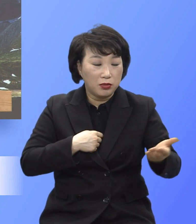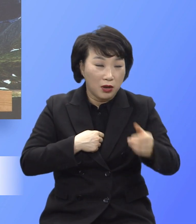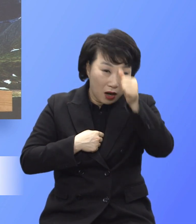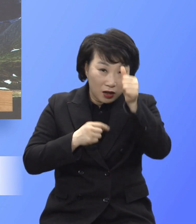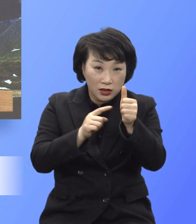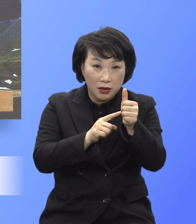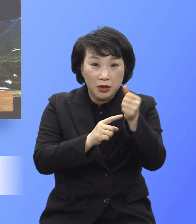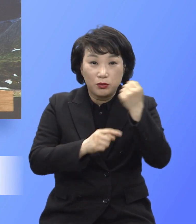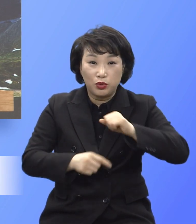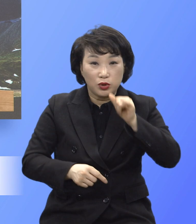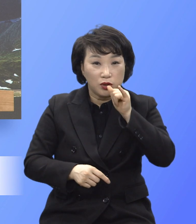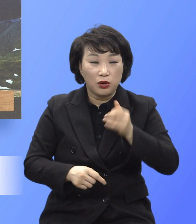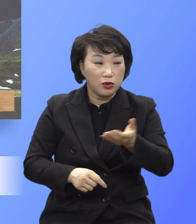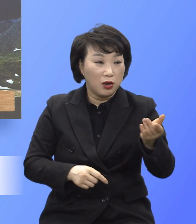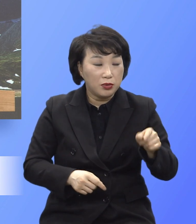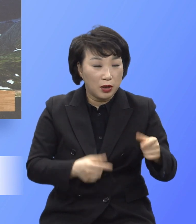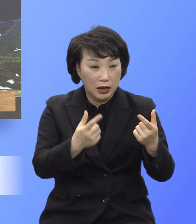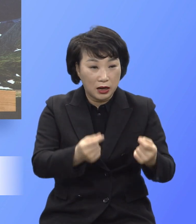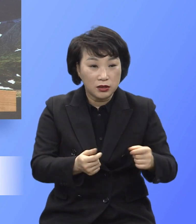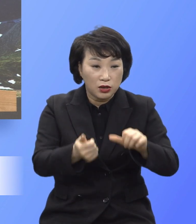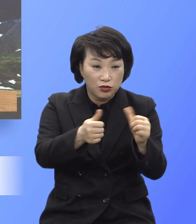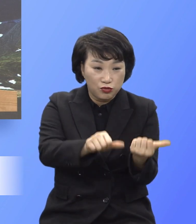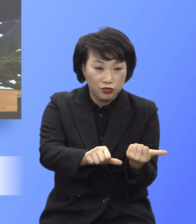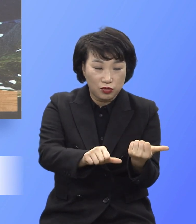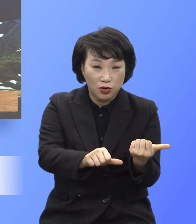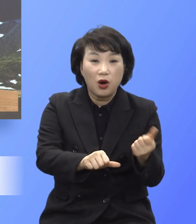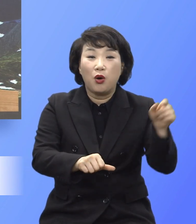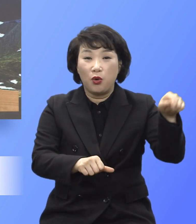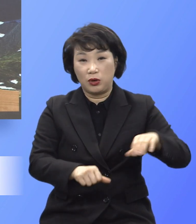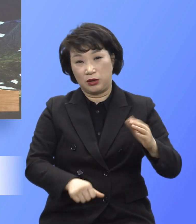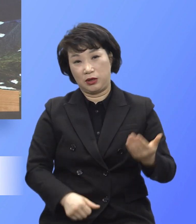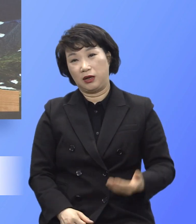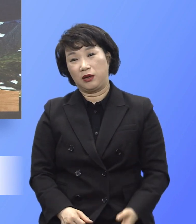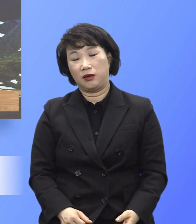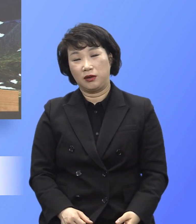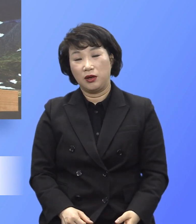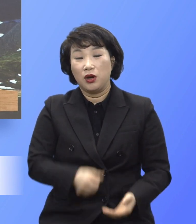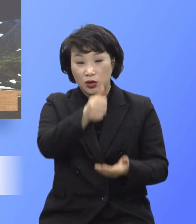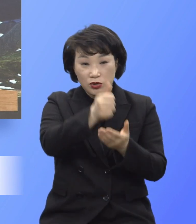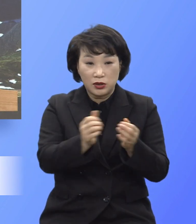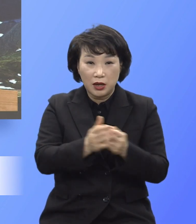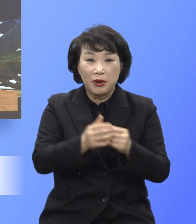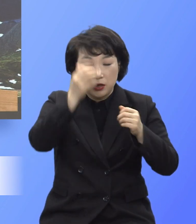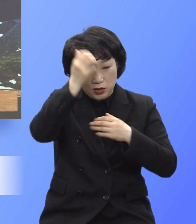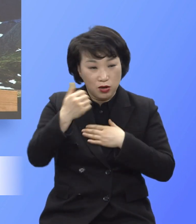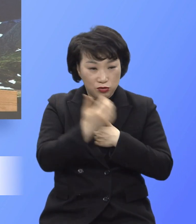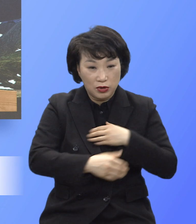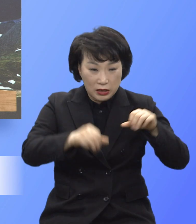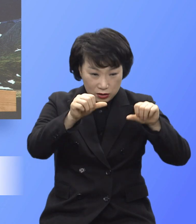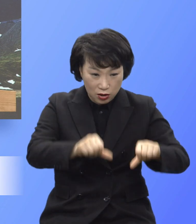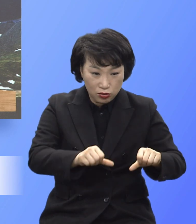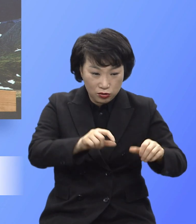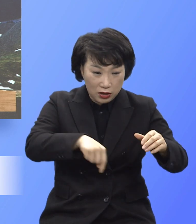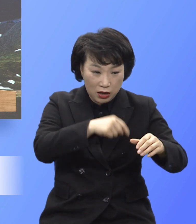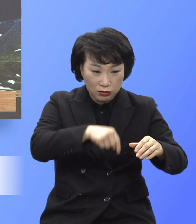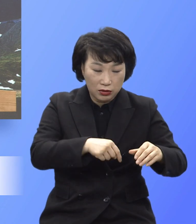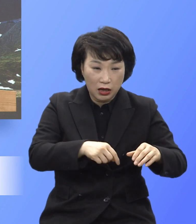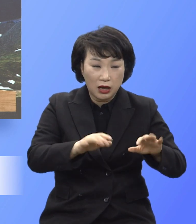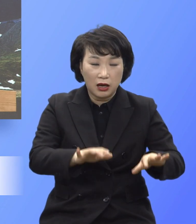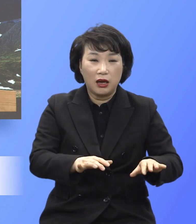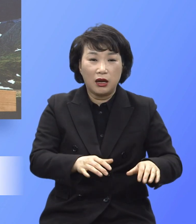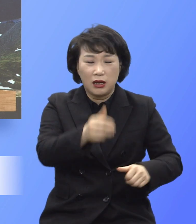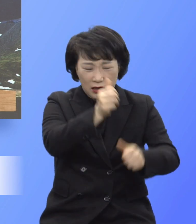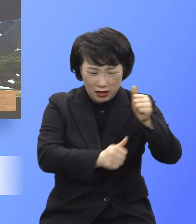아담이 불순종해서 이렇게 정령 죽음을 가져왔고 죄로 영육간의 저주 아래서